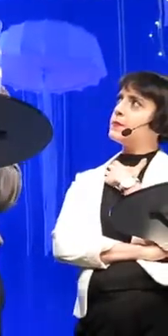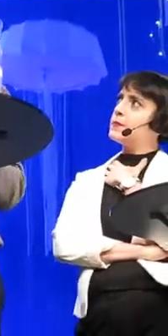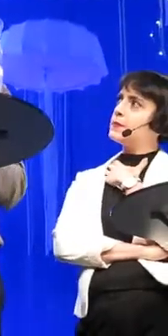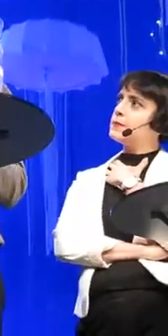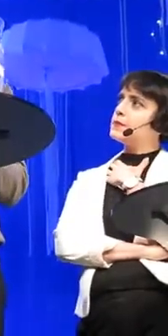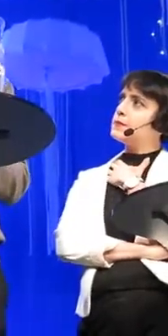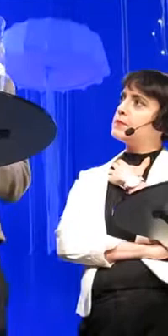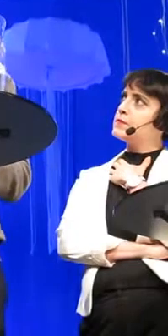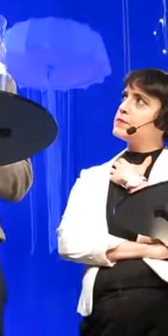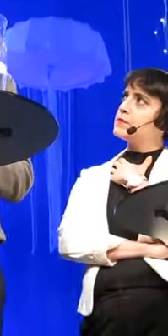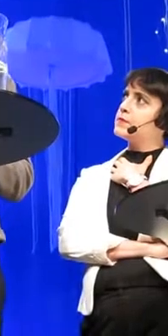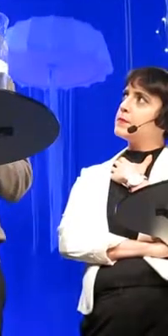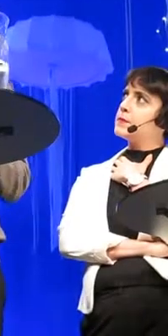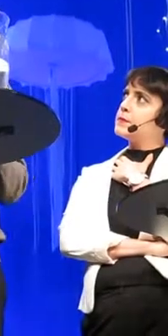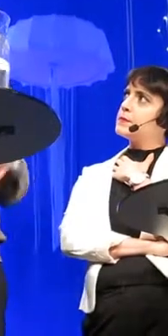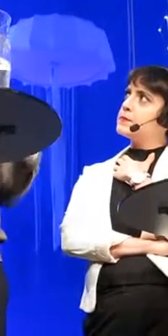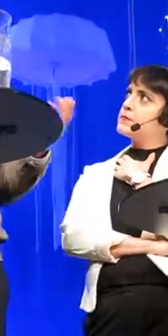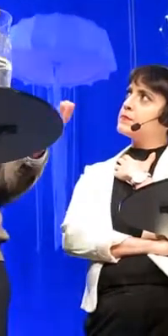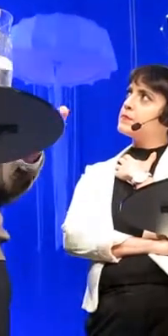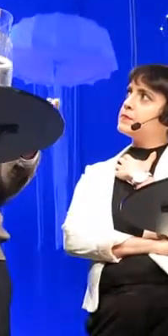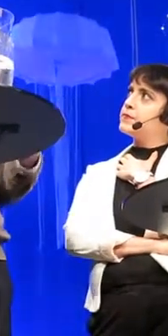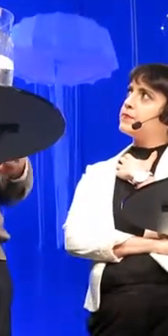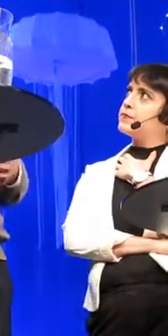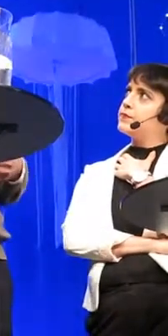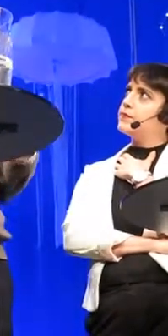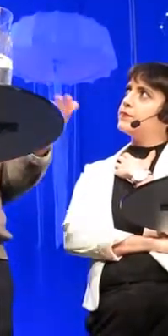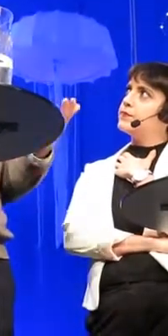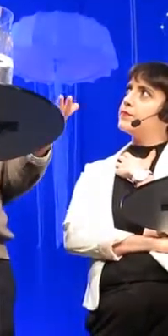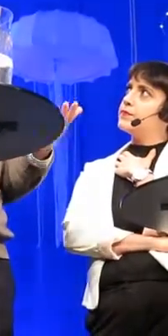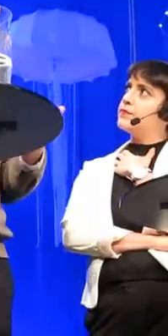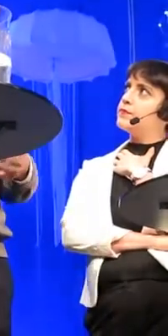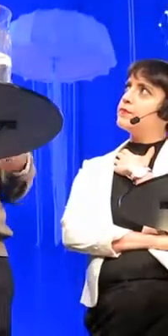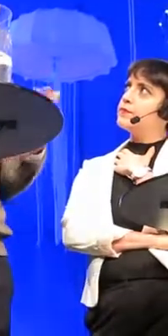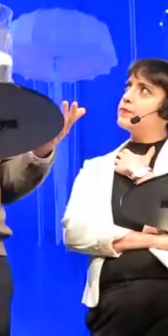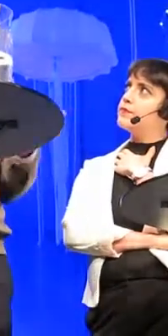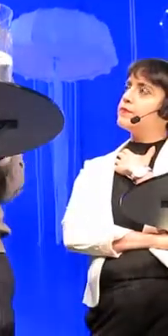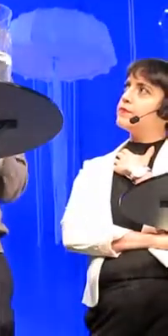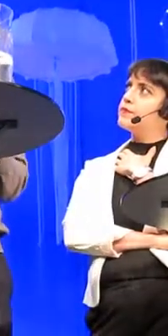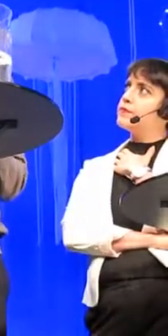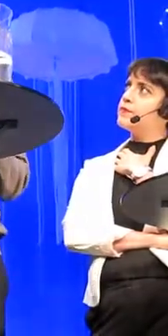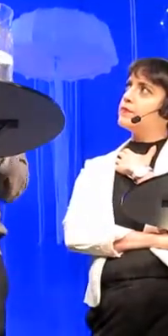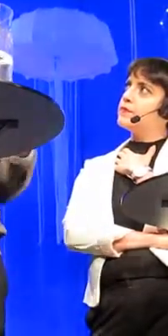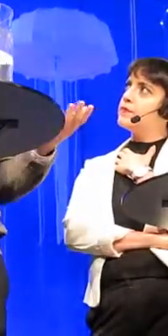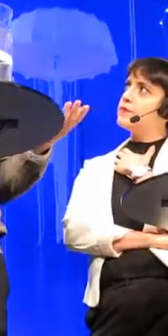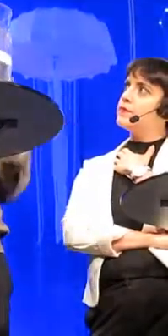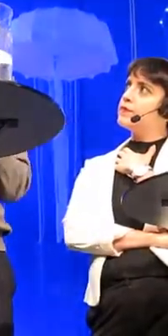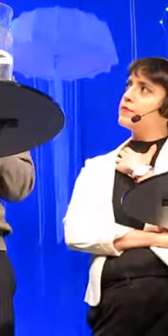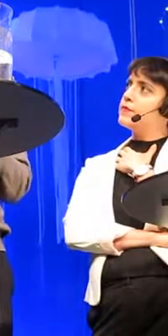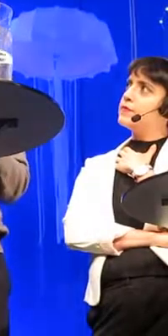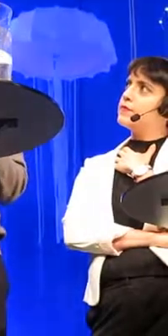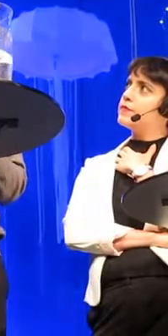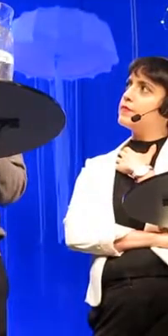vi har en utmaning av framför oss i Sverige. Ska vi ha någon produktion överhuvudtaget i Sverige av jordbruksprodukter?